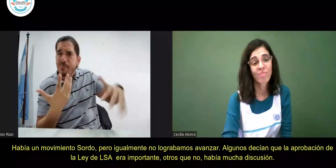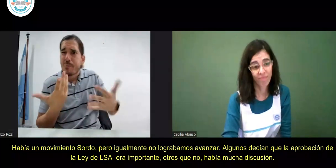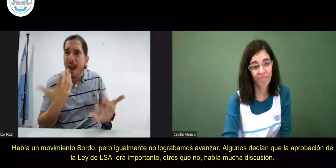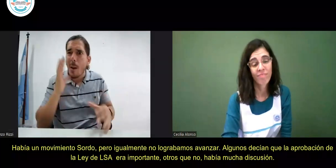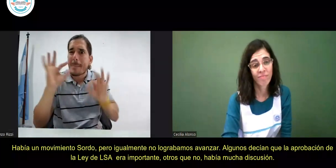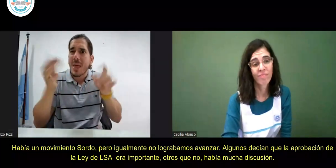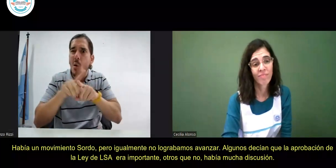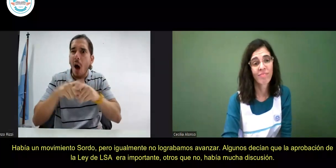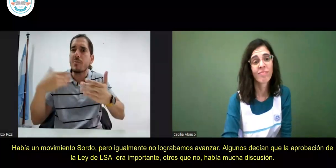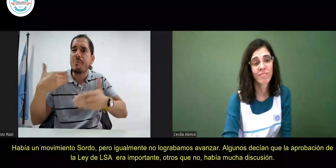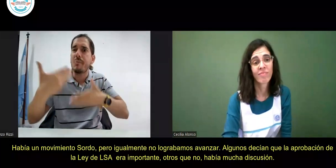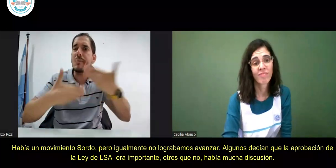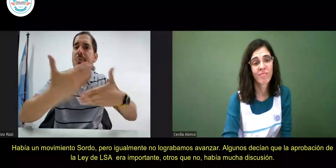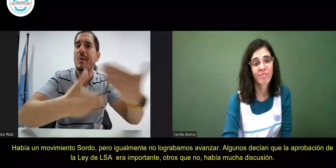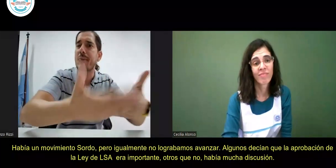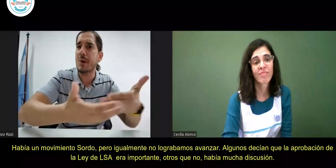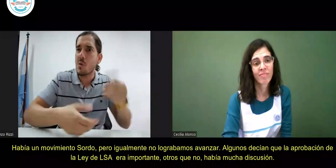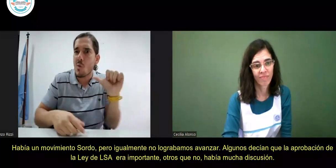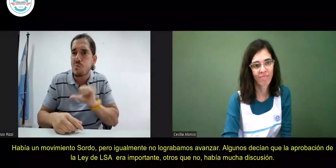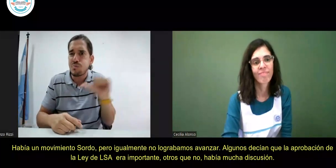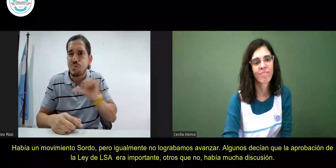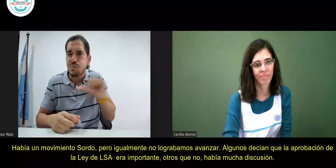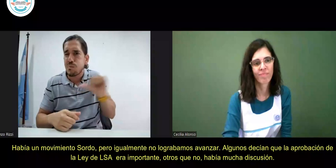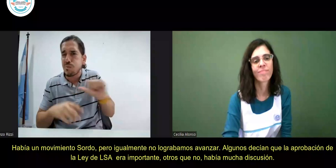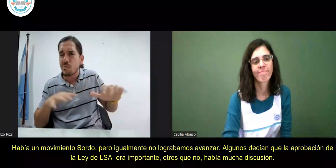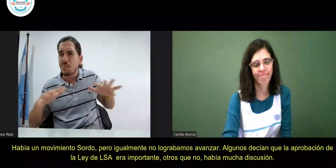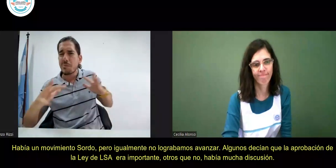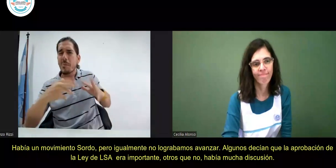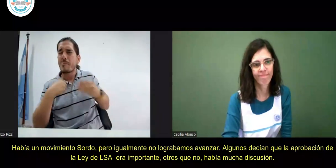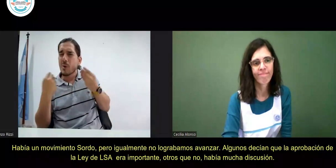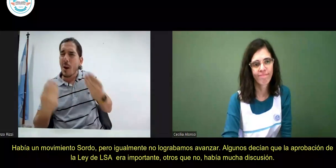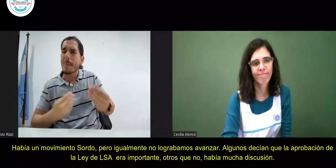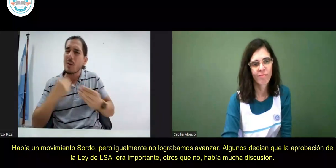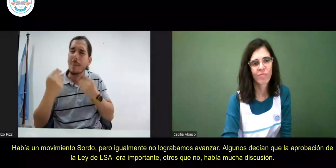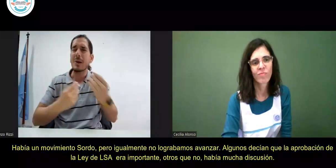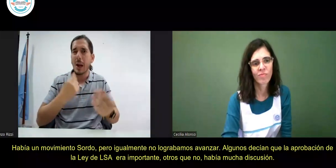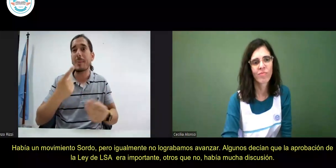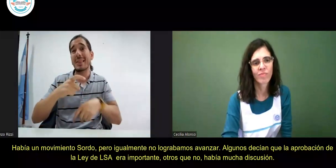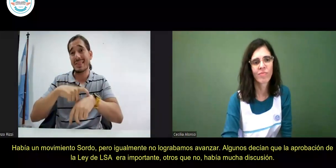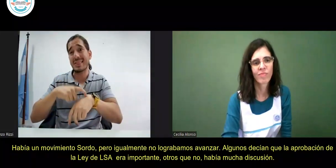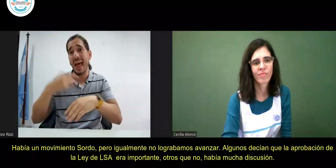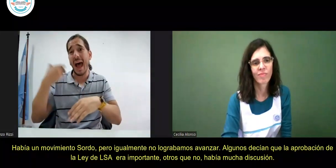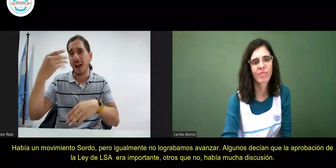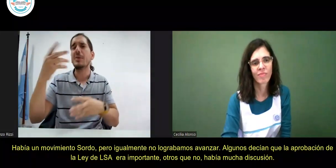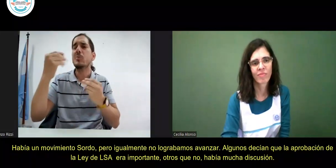Algunos decían que la aprobación de la ley de LSA era importante, otros que no.